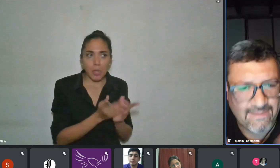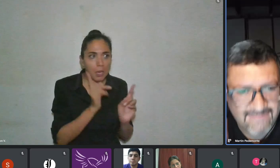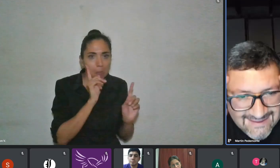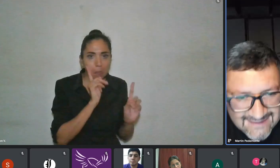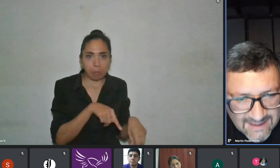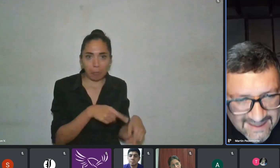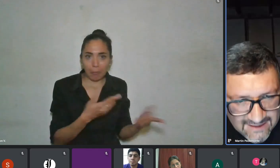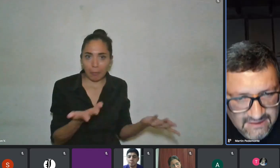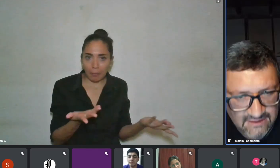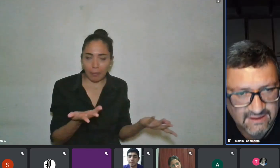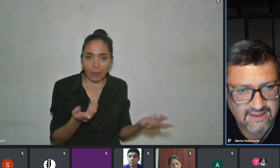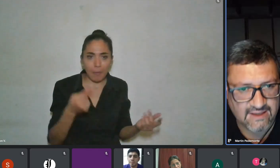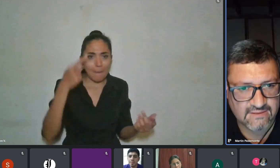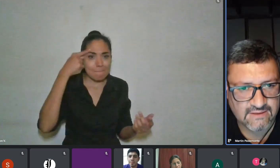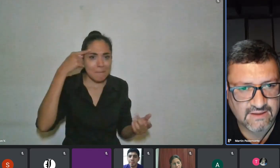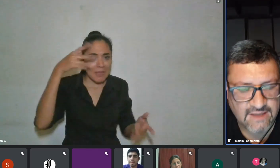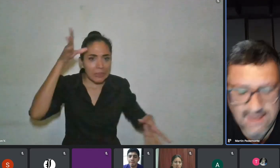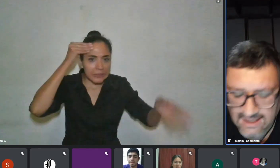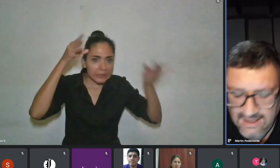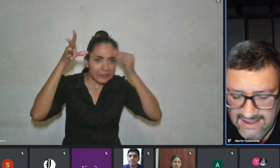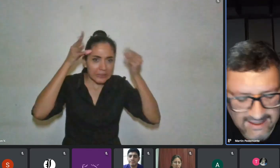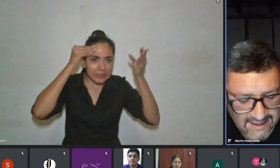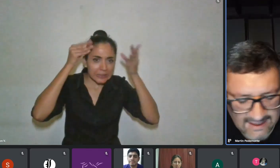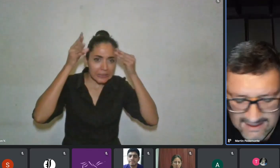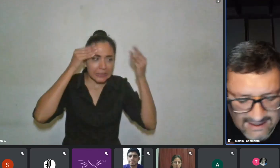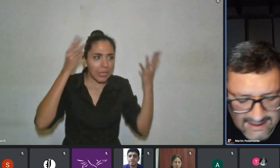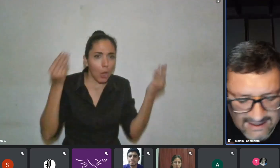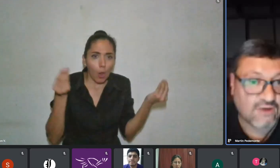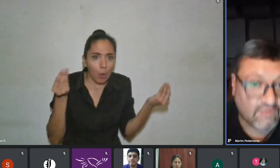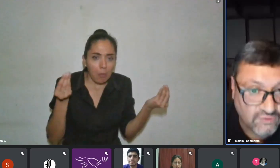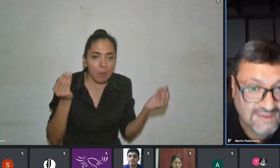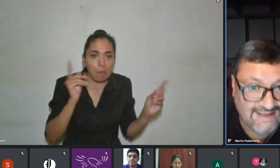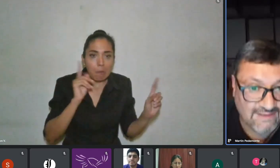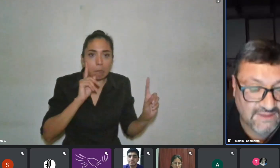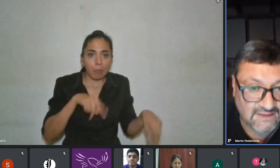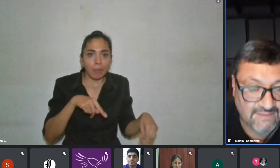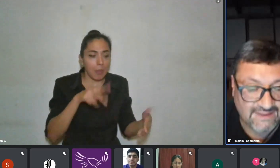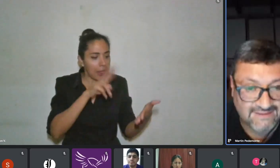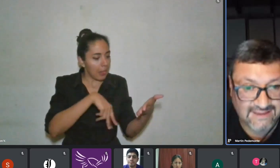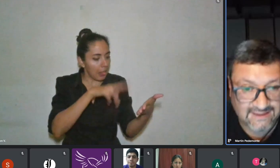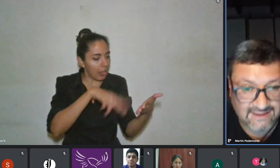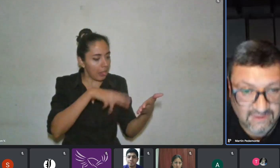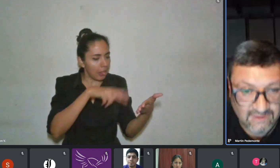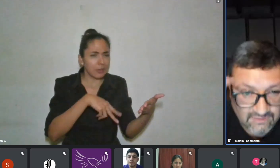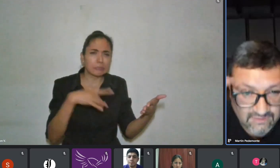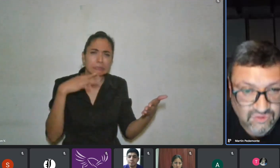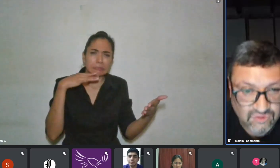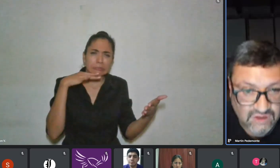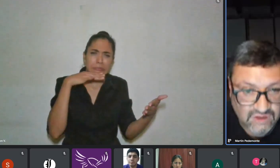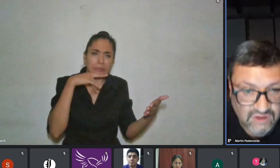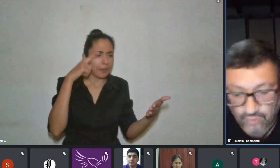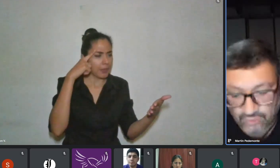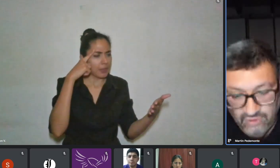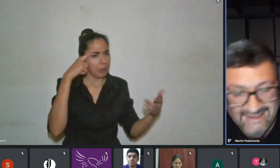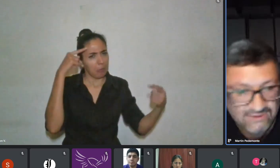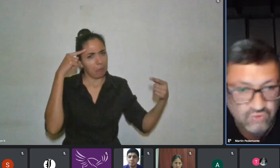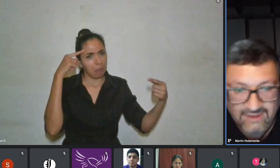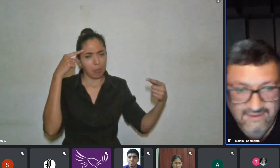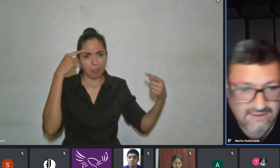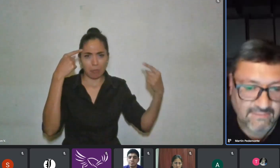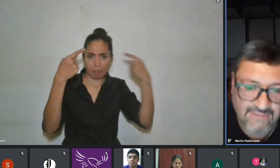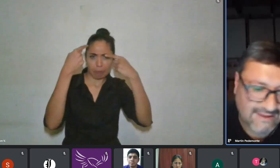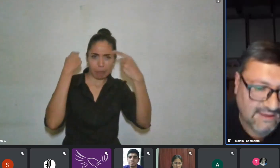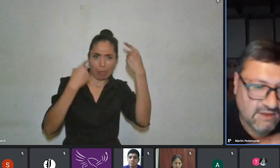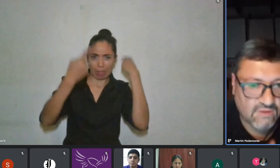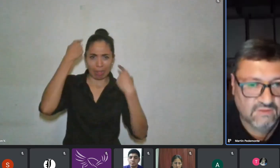realidad, cómo la mente aprende en realidad. Leen y confunden la mente. Y la mente funciona por categorías, no